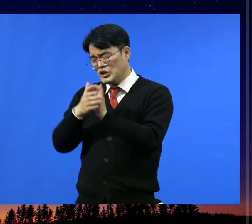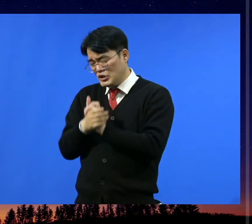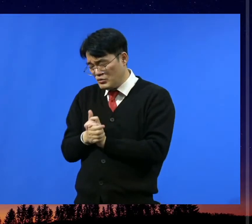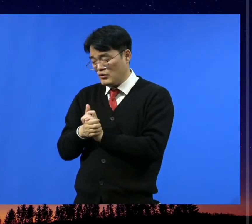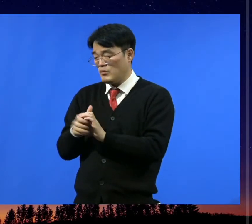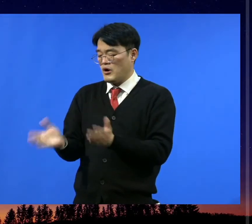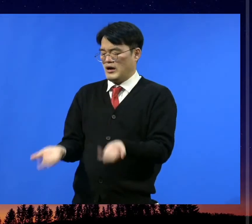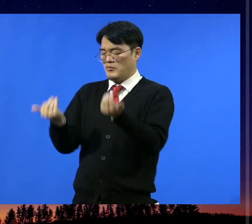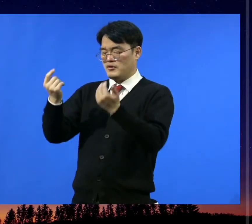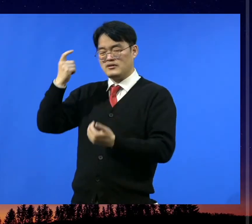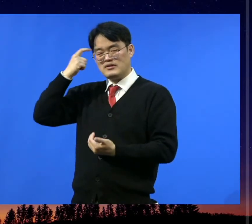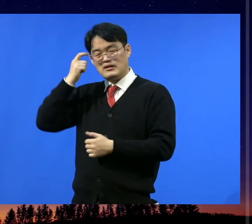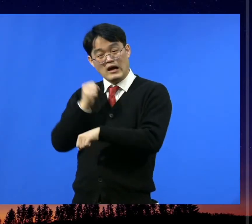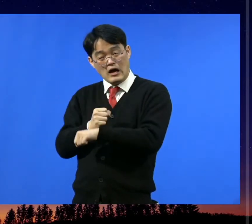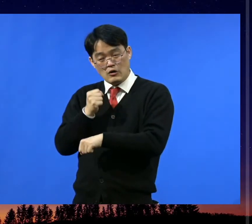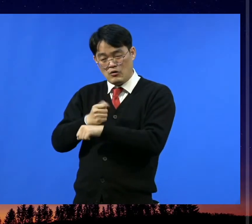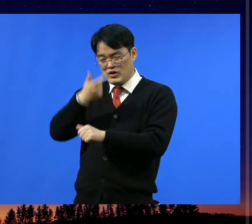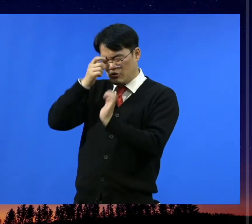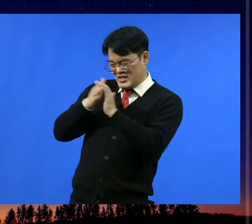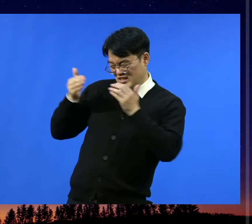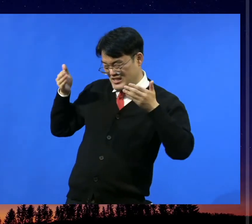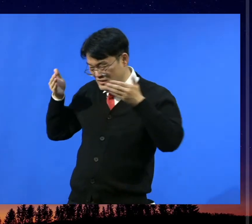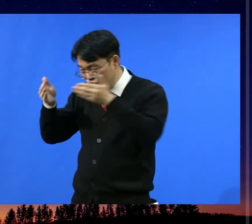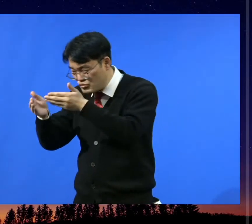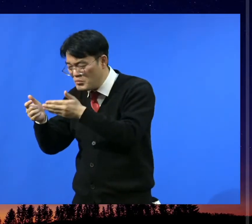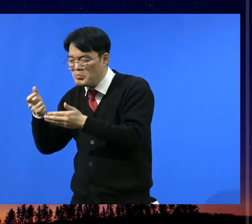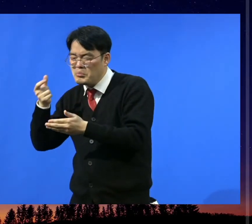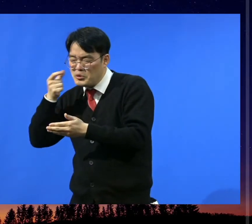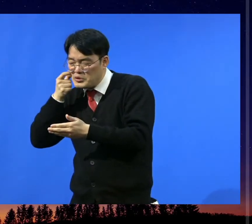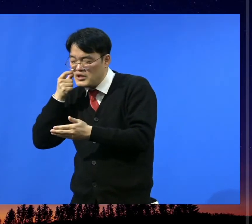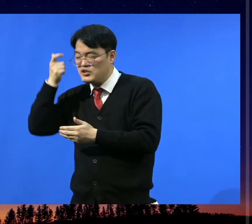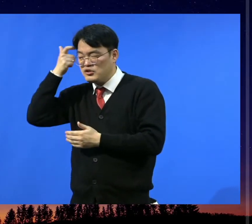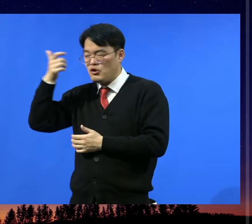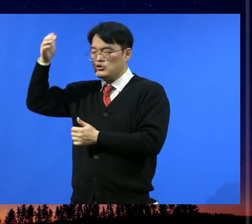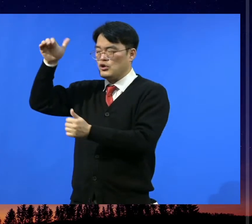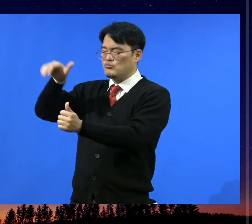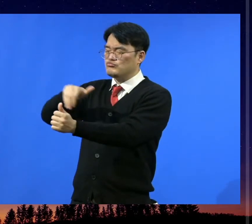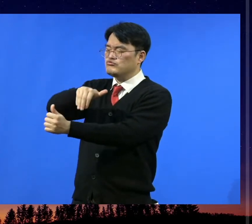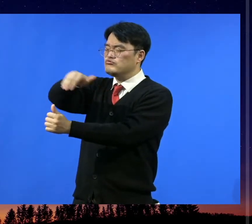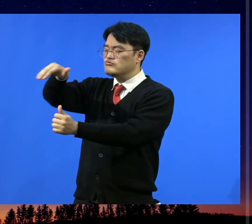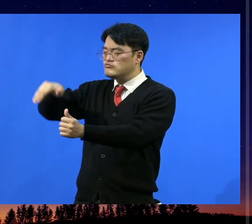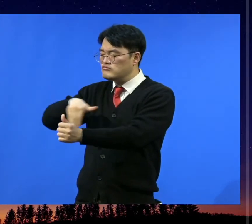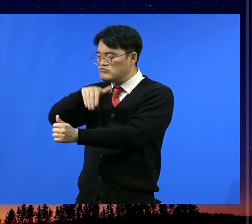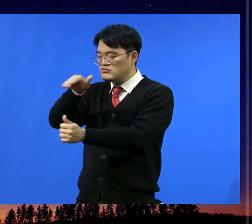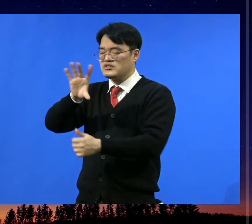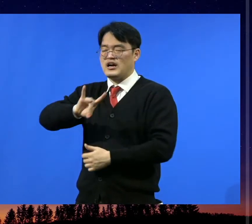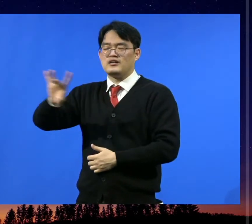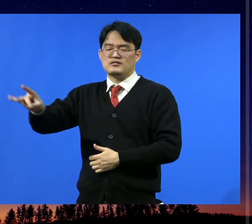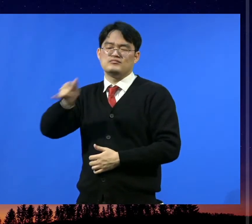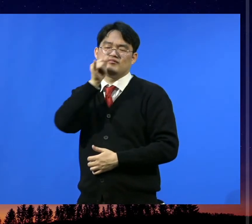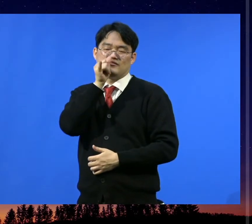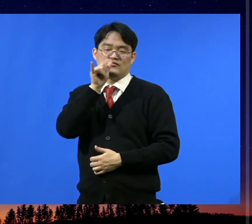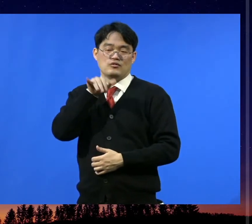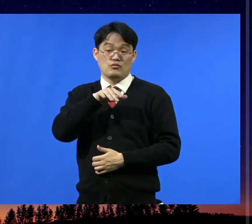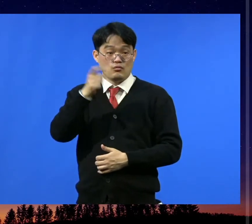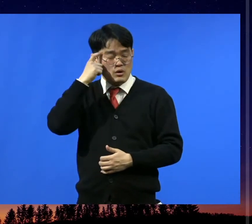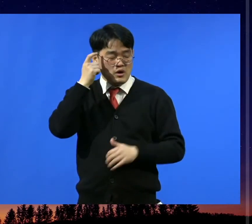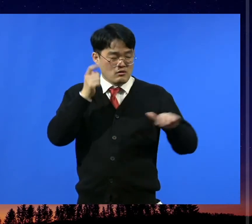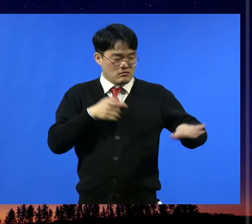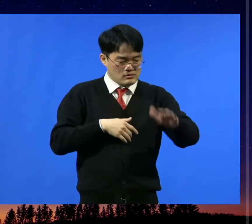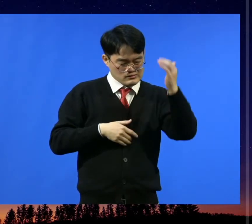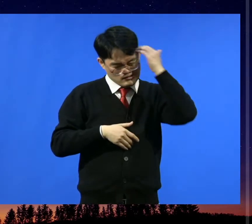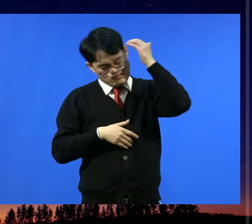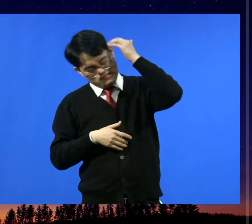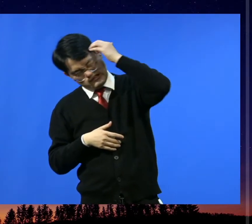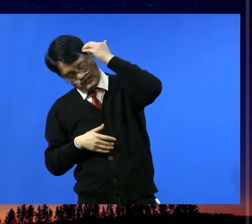어떤 분위기들이 형성되기도 하죠. 이 영적으로 민감한 사람은 그걸 느껴요. 그죠? 우리를 방해하는 사단의 공격들이 있는